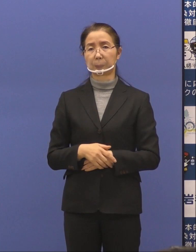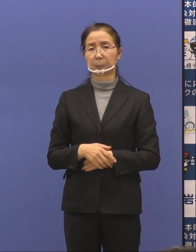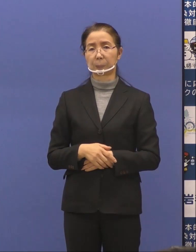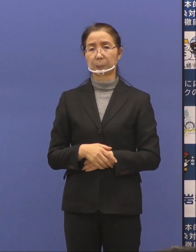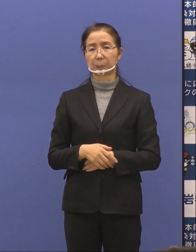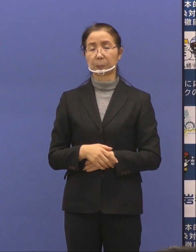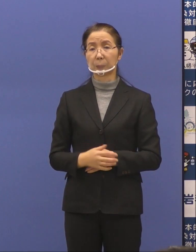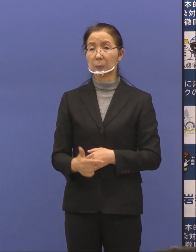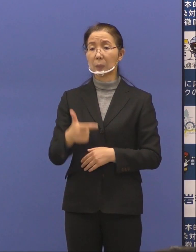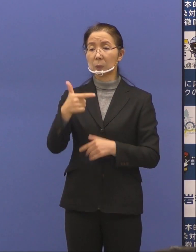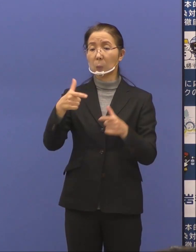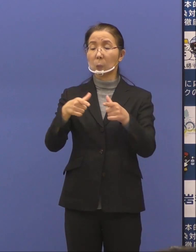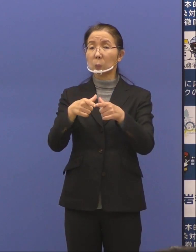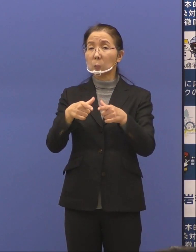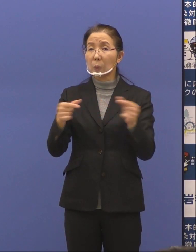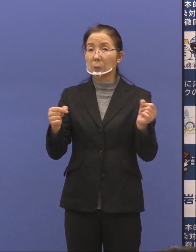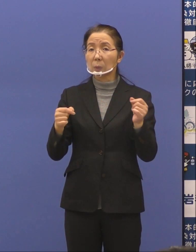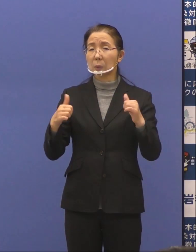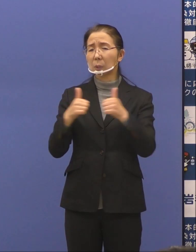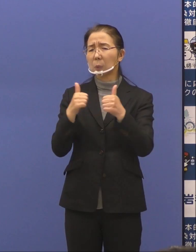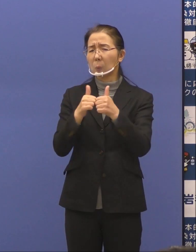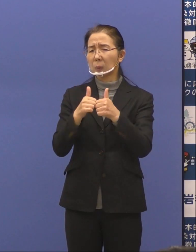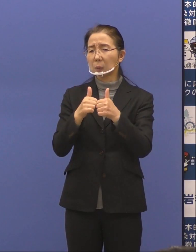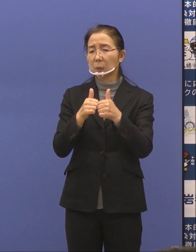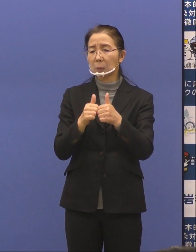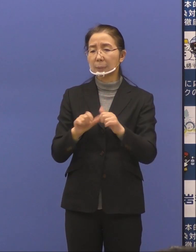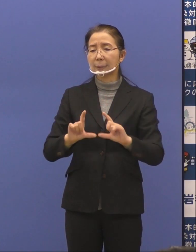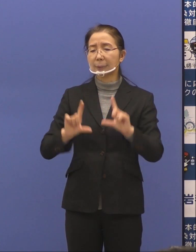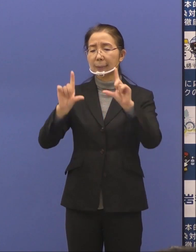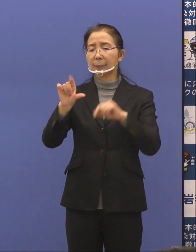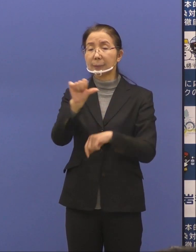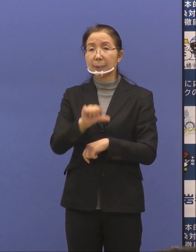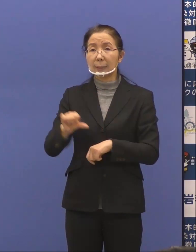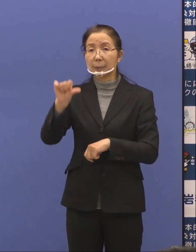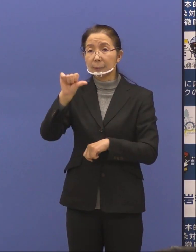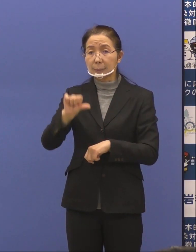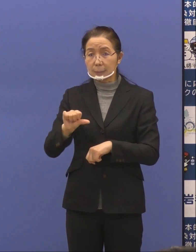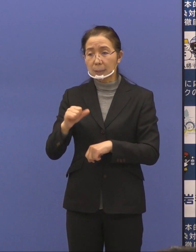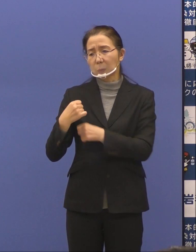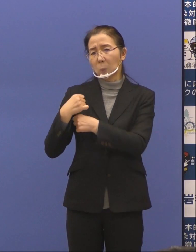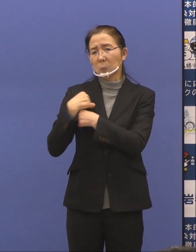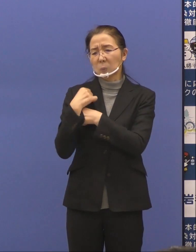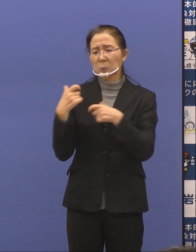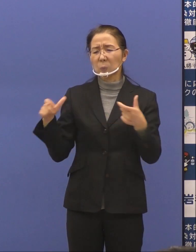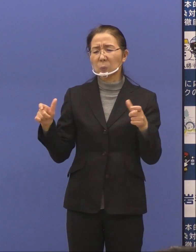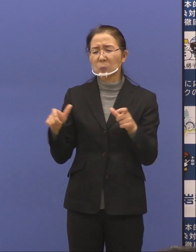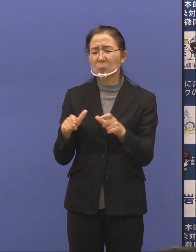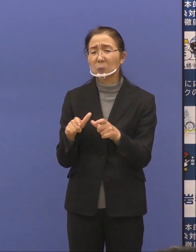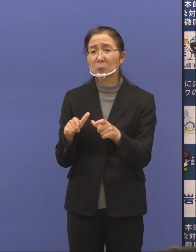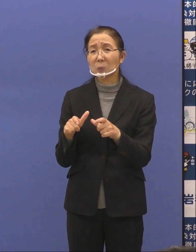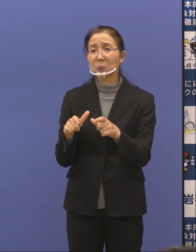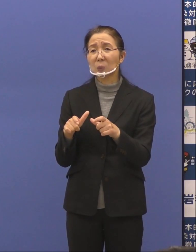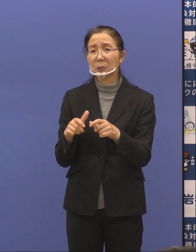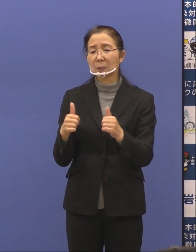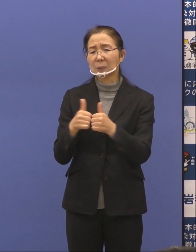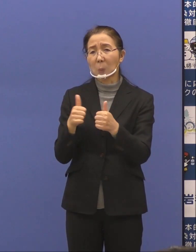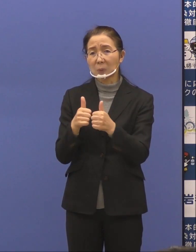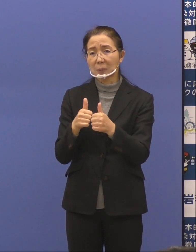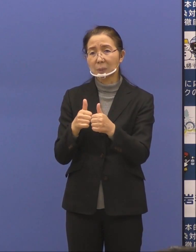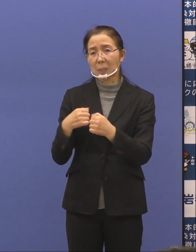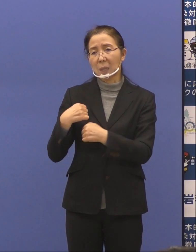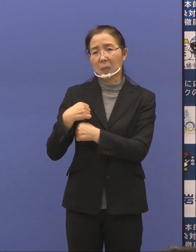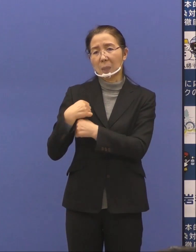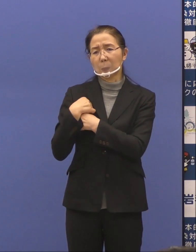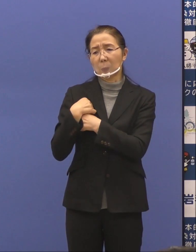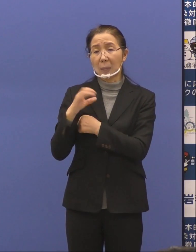6カ国協議の枠組みで東アジア軍縮協議っていうのを立ち上げ、逆に防衛費を減らせるようにしていくべき